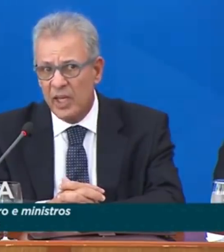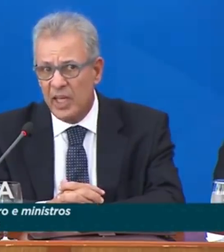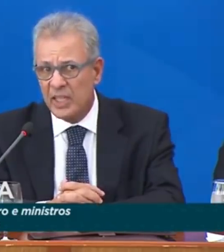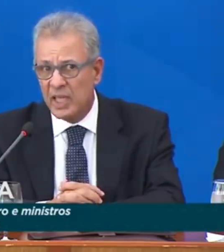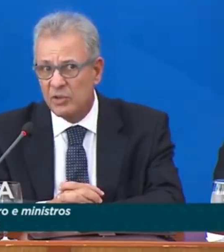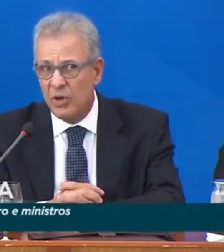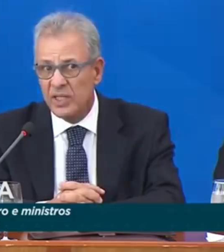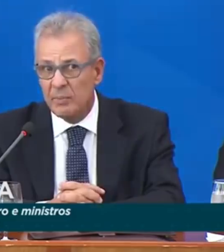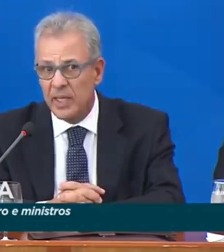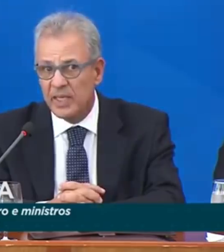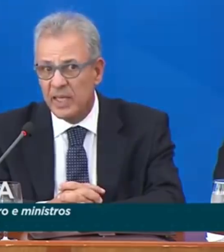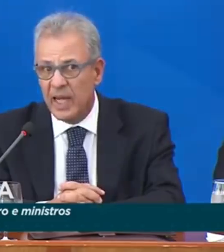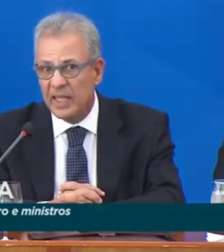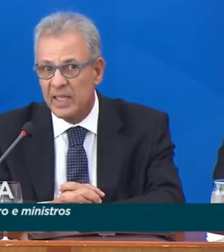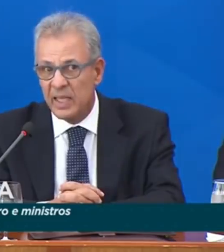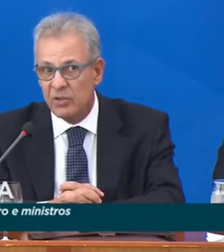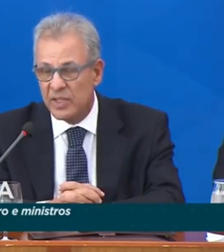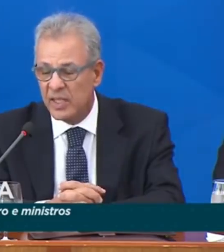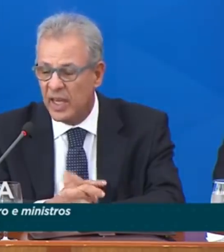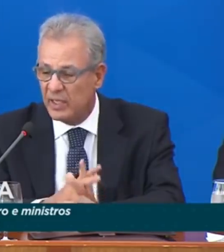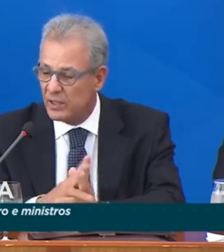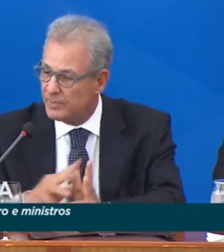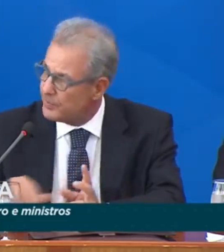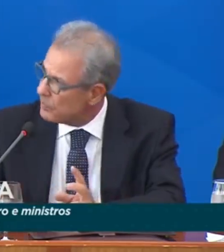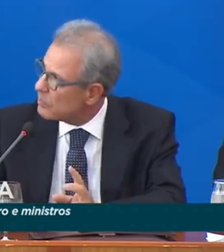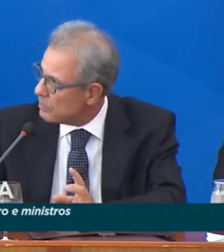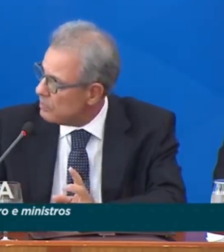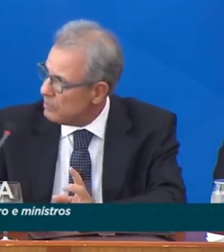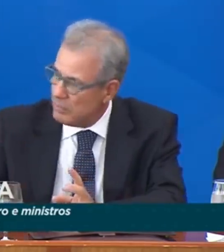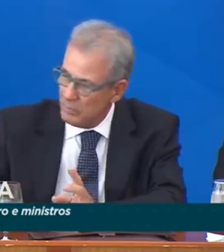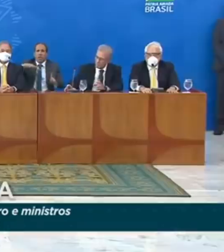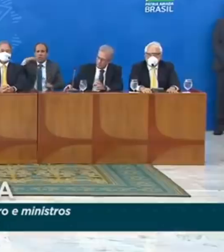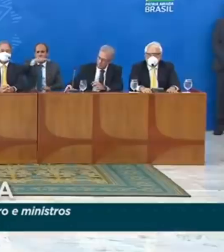positivos e as ações apresentadas à sociedade.